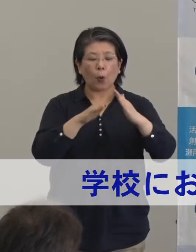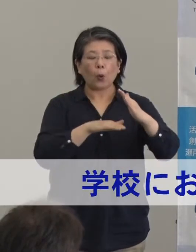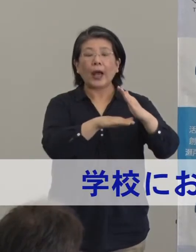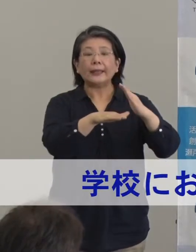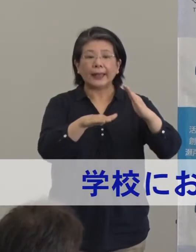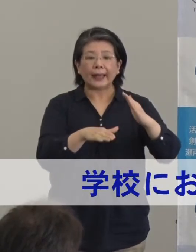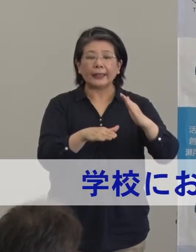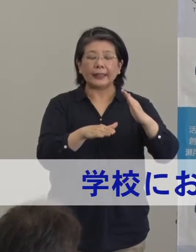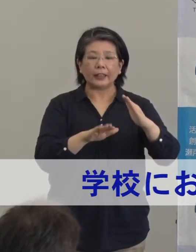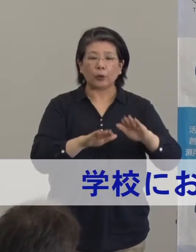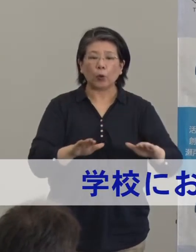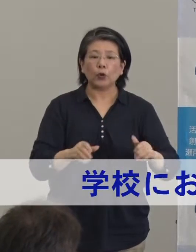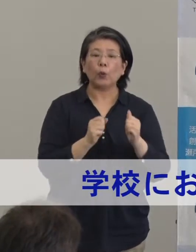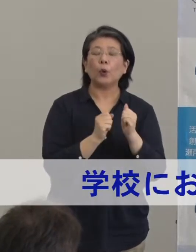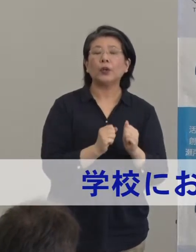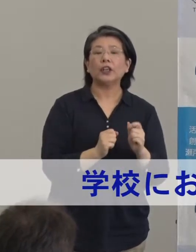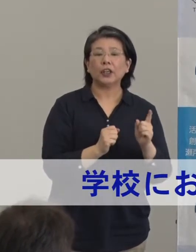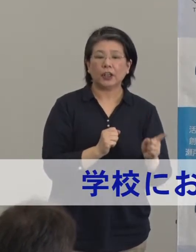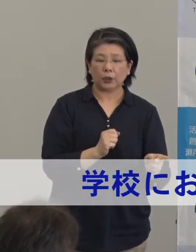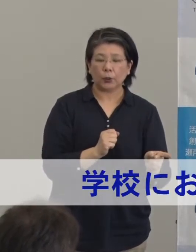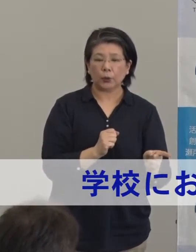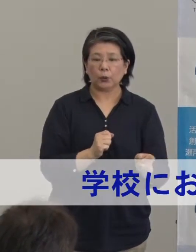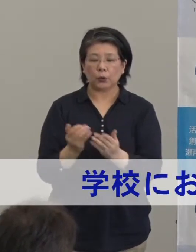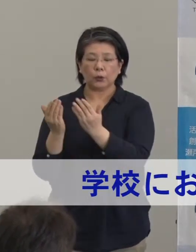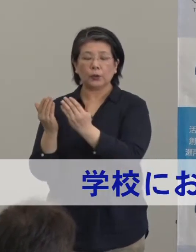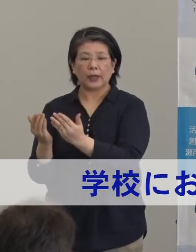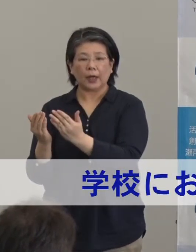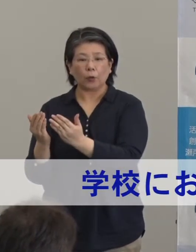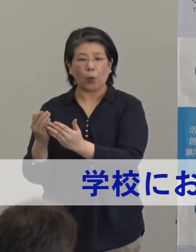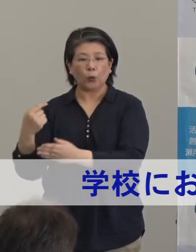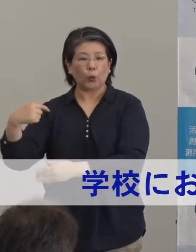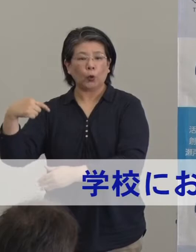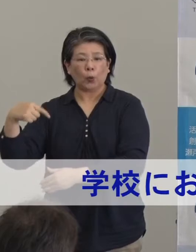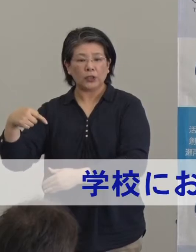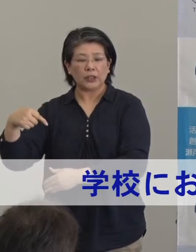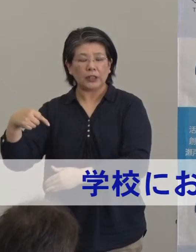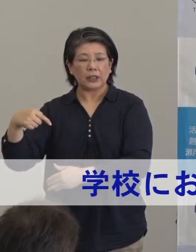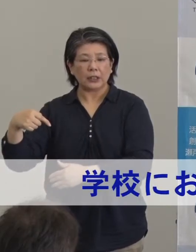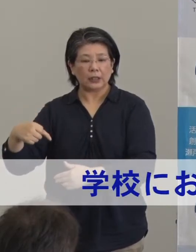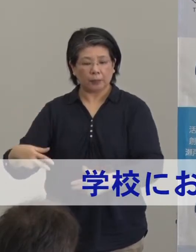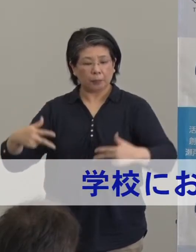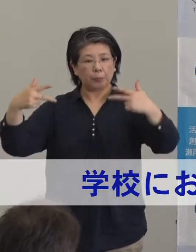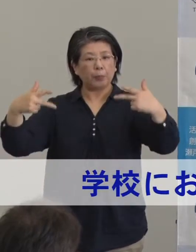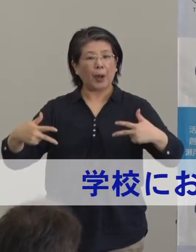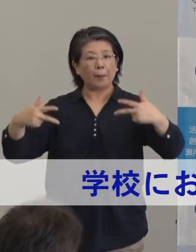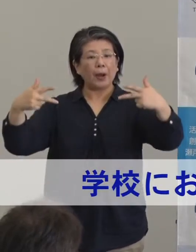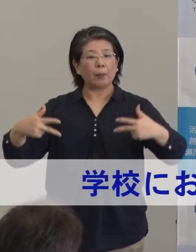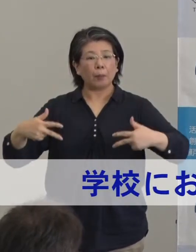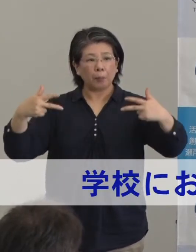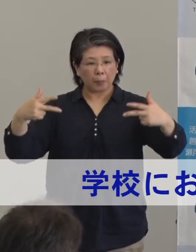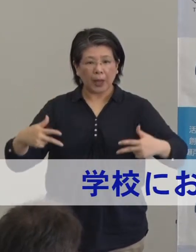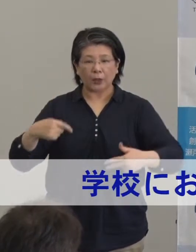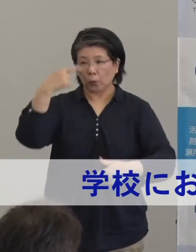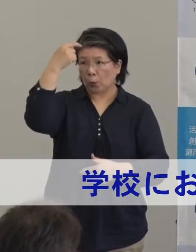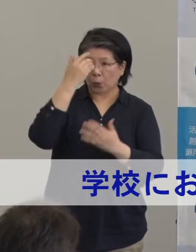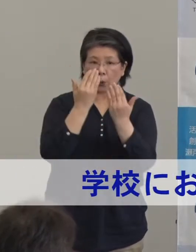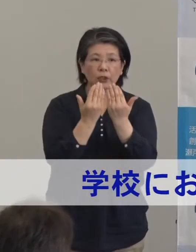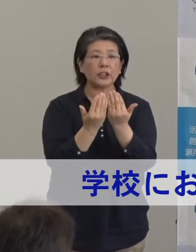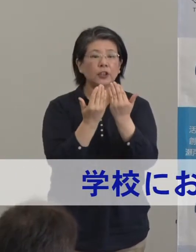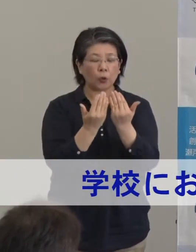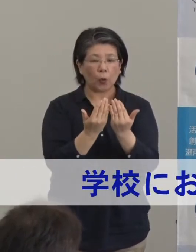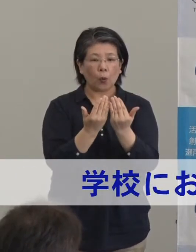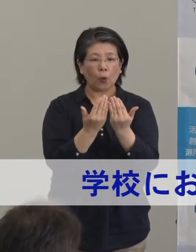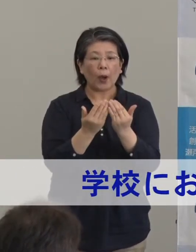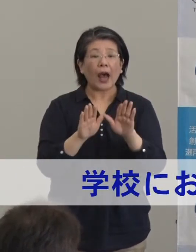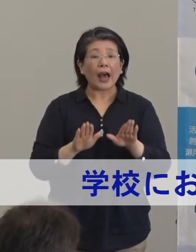ら教師が双方向につながっていろいろやり取りのできる、こういわゆるオンライン授業といったものは、まあこういう状